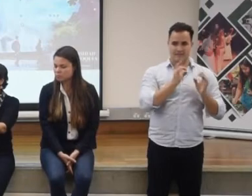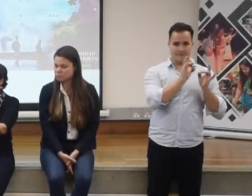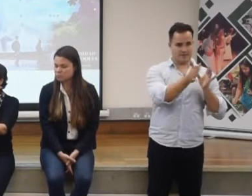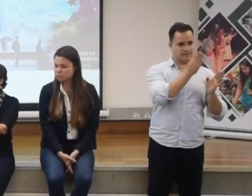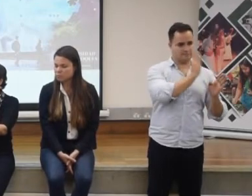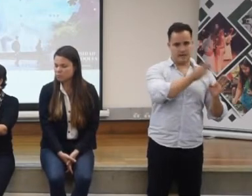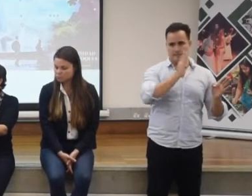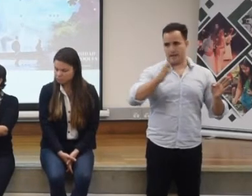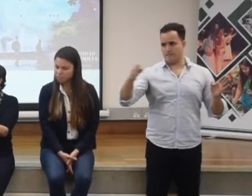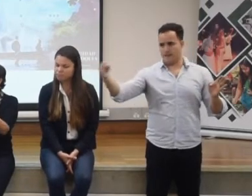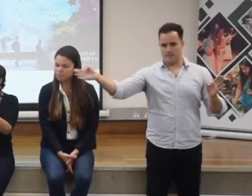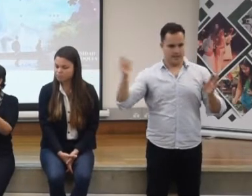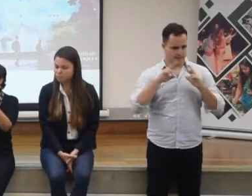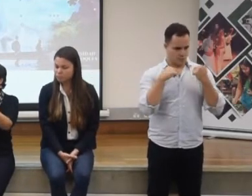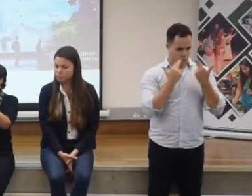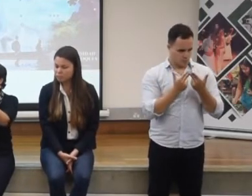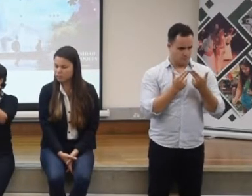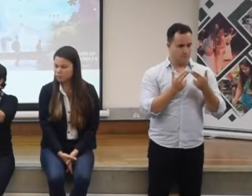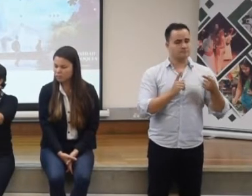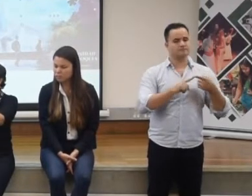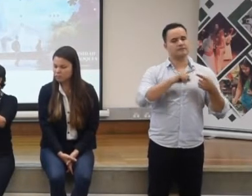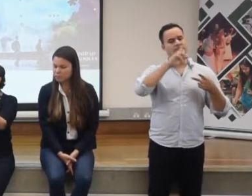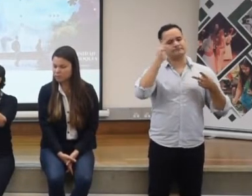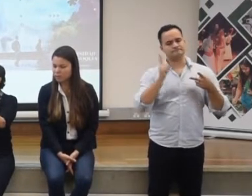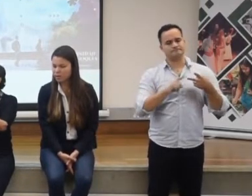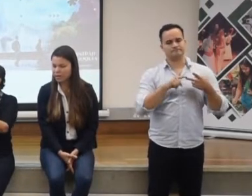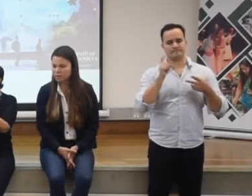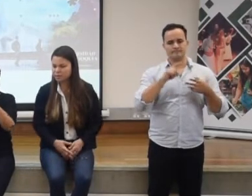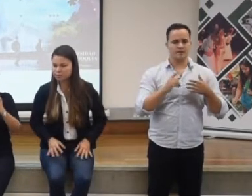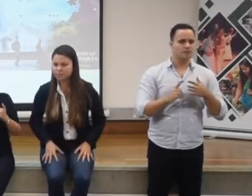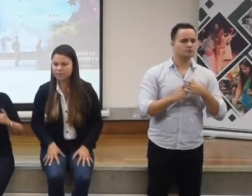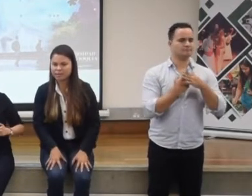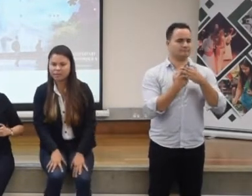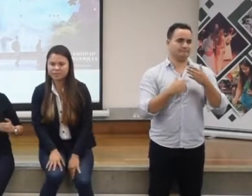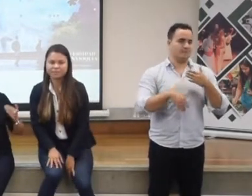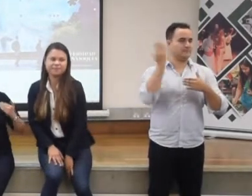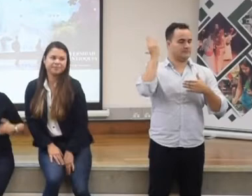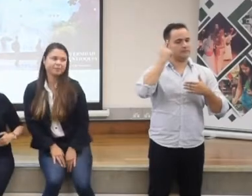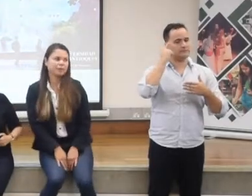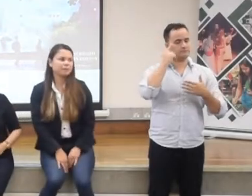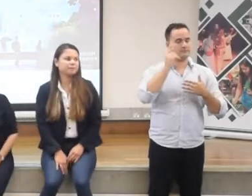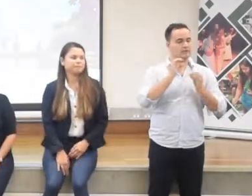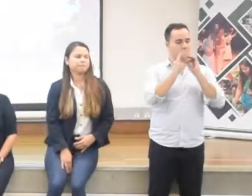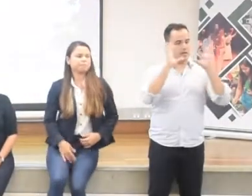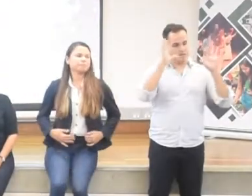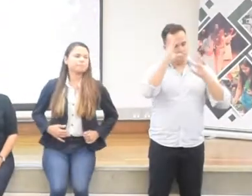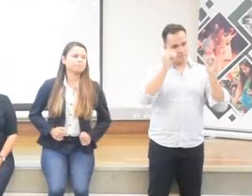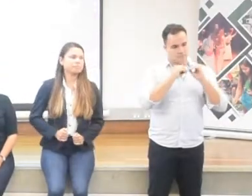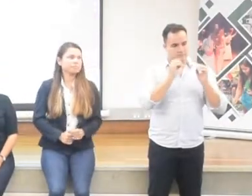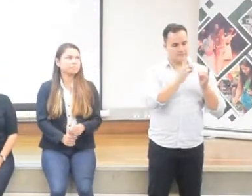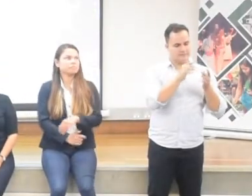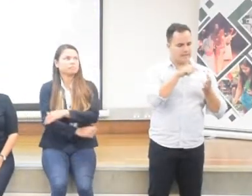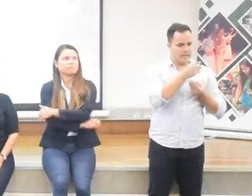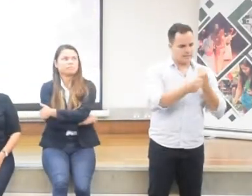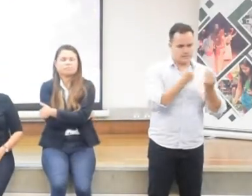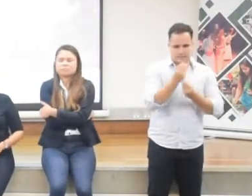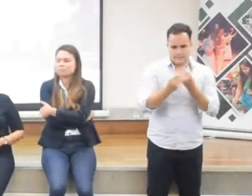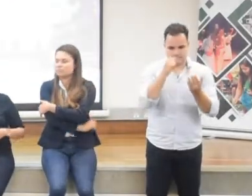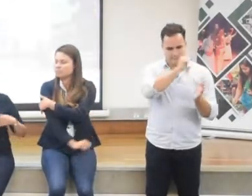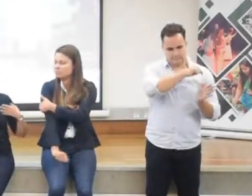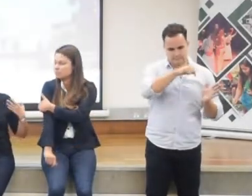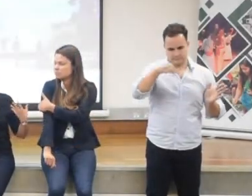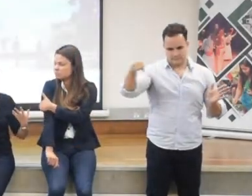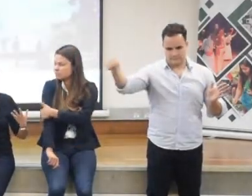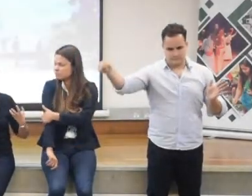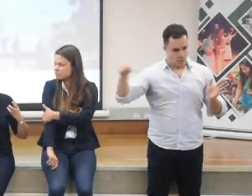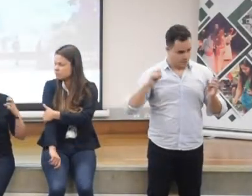fechas de reunión. Y tenemos que comenzar a definir qué hacemos en cada una de esas fechas. Y